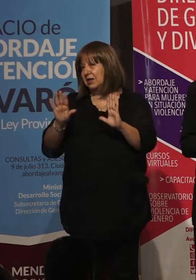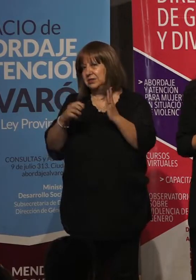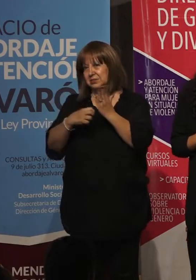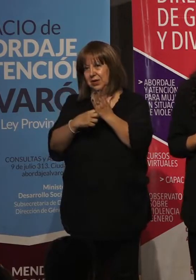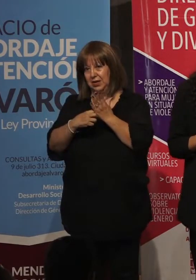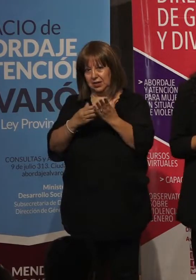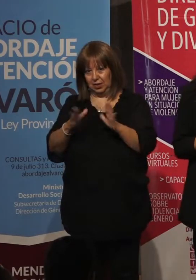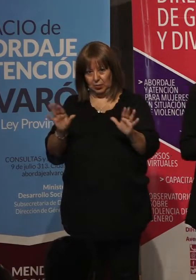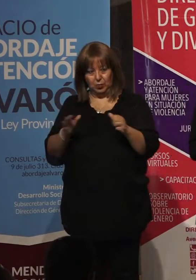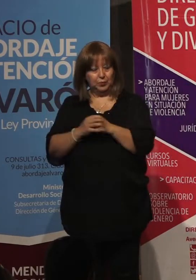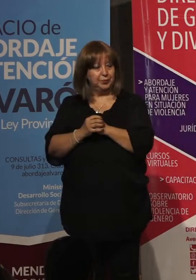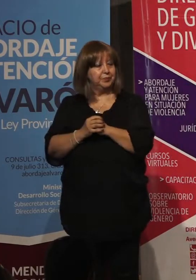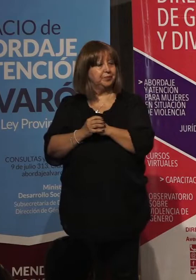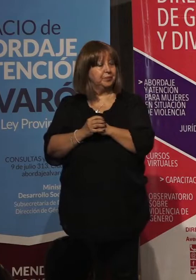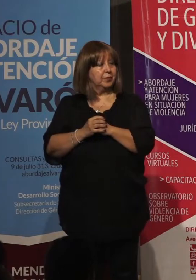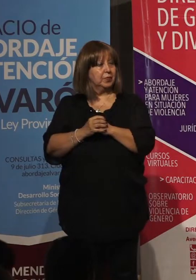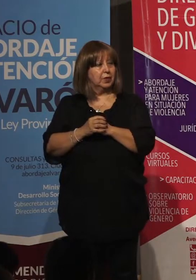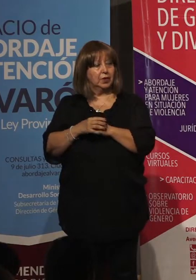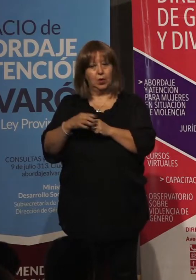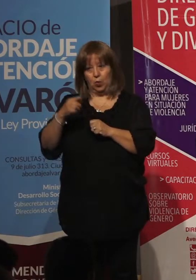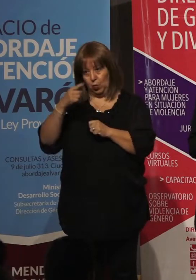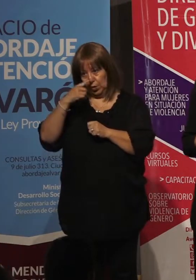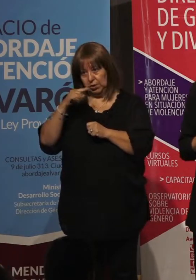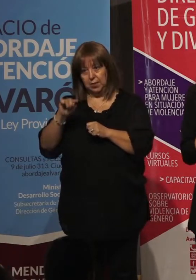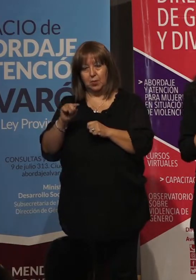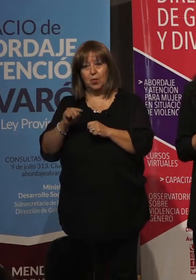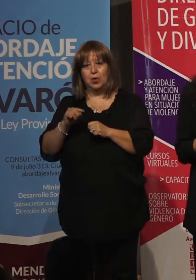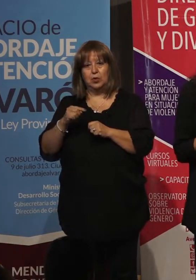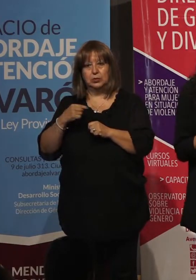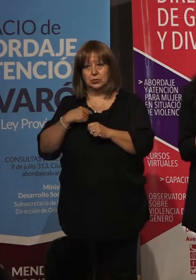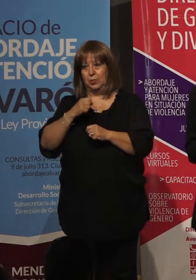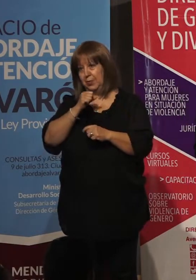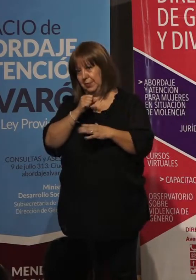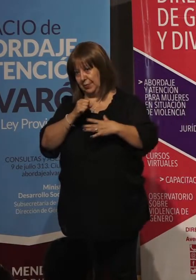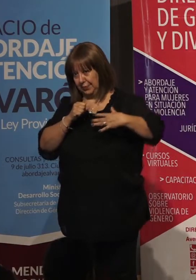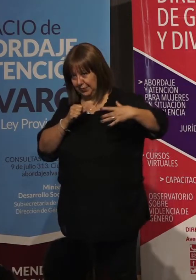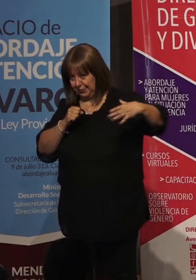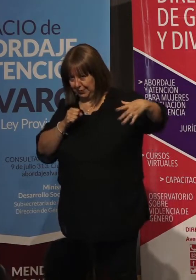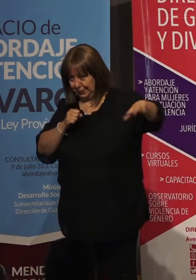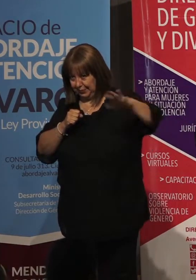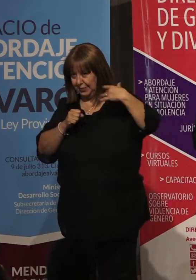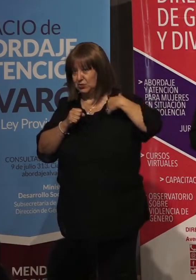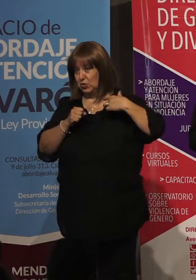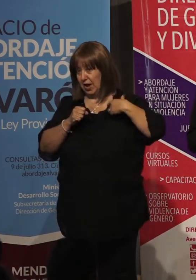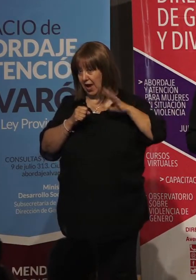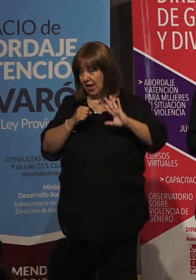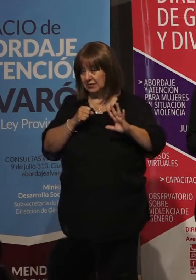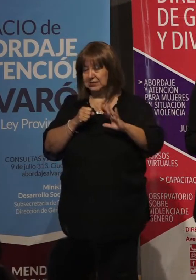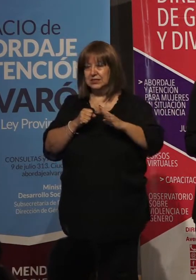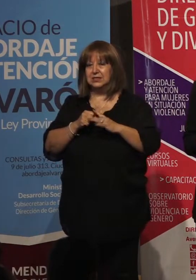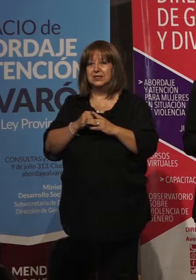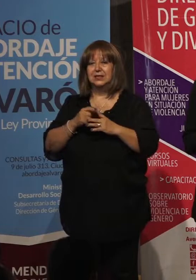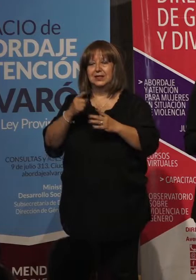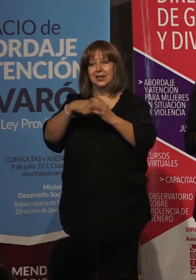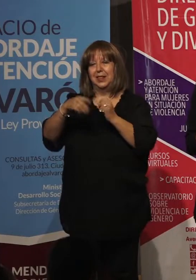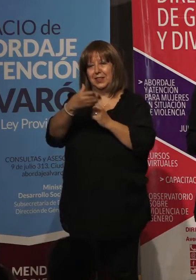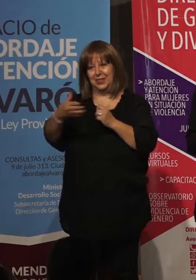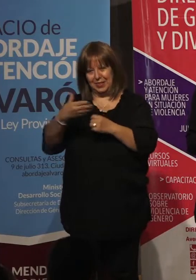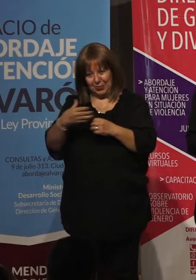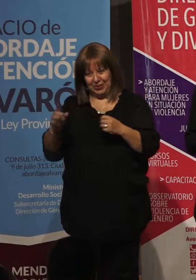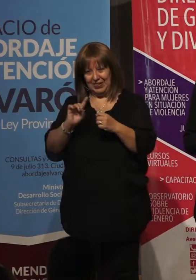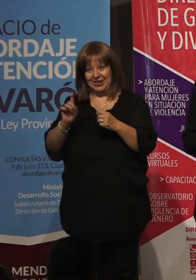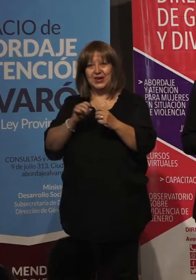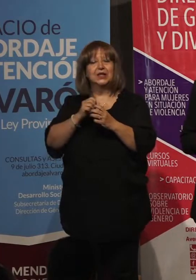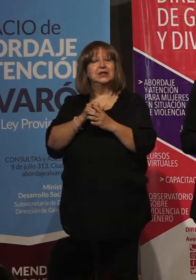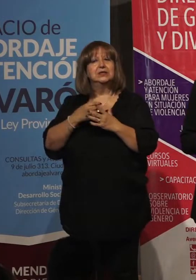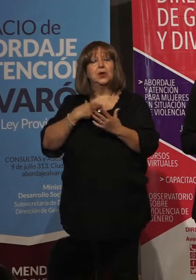Público. Finalmente, ya que estoy, a mí me dan el micrófono y empiezo a hablar, pero finalmente no los quiero aburrir, pero sí les pido